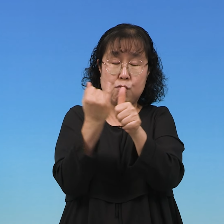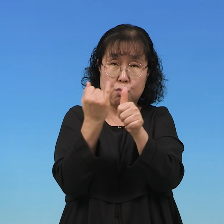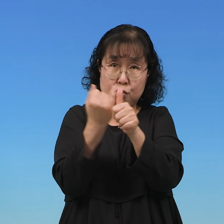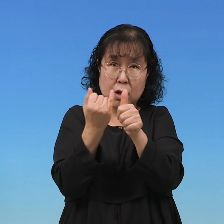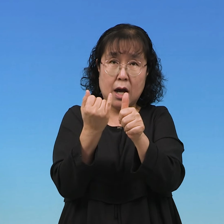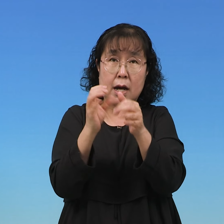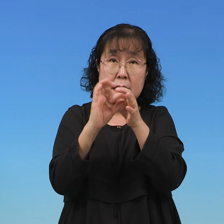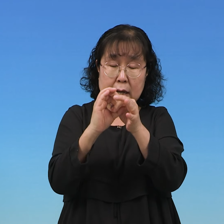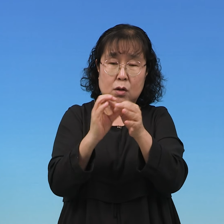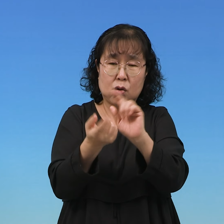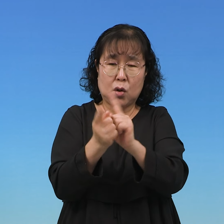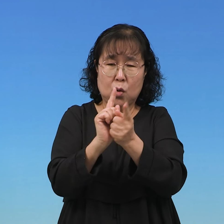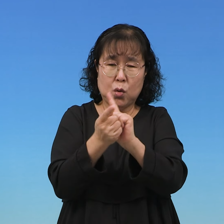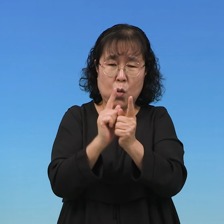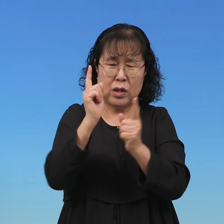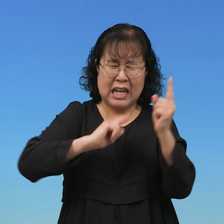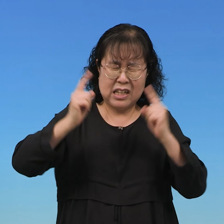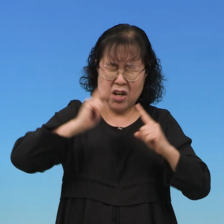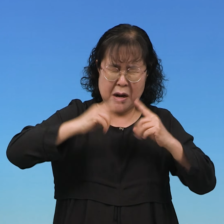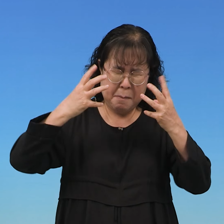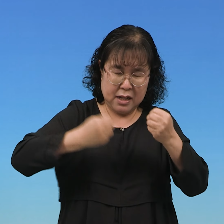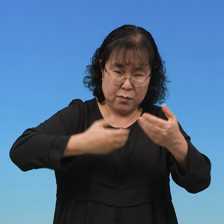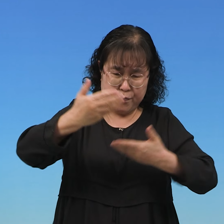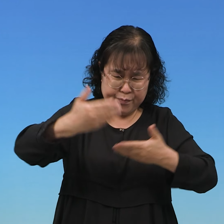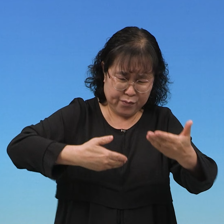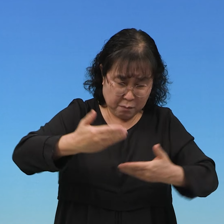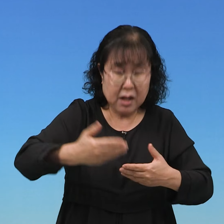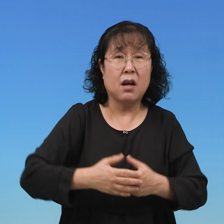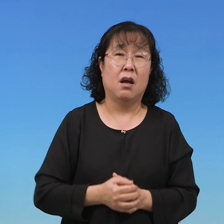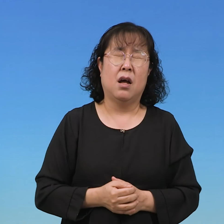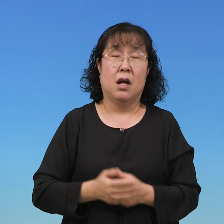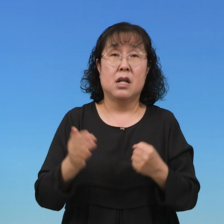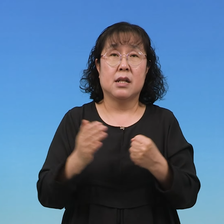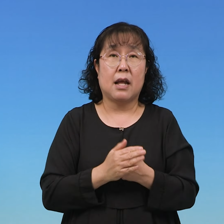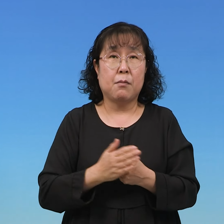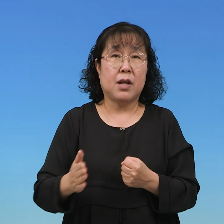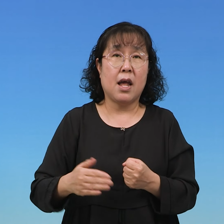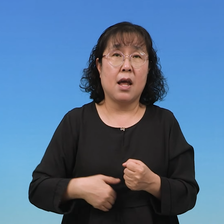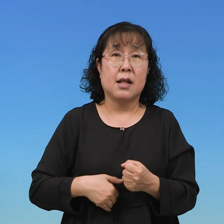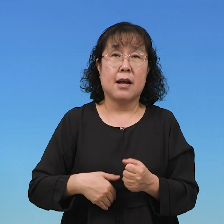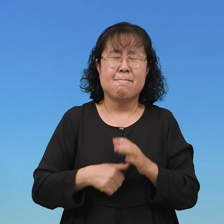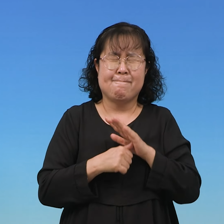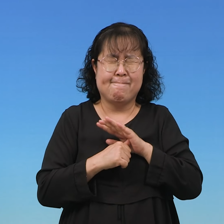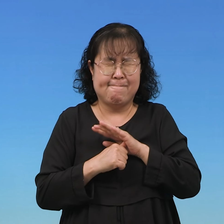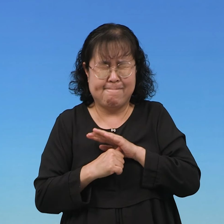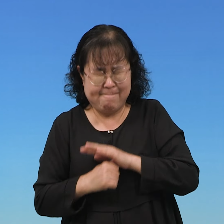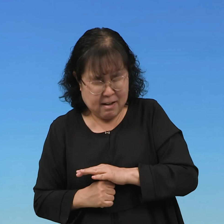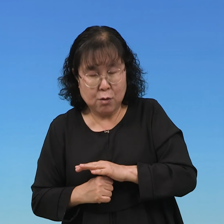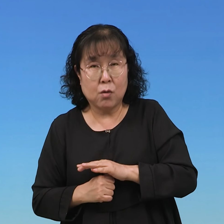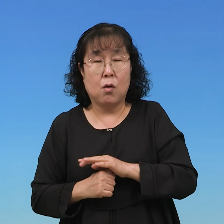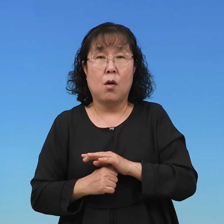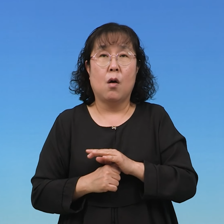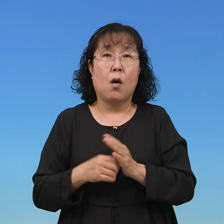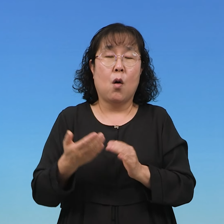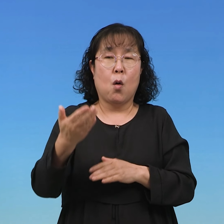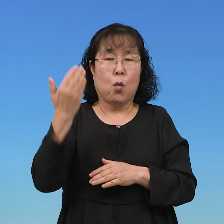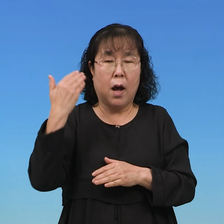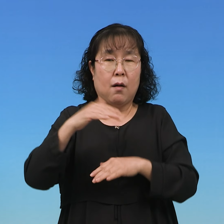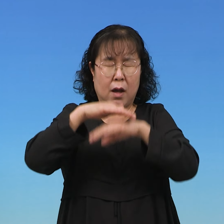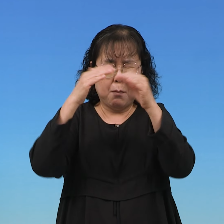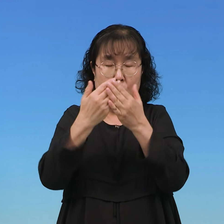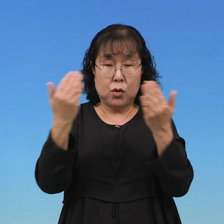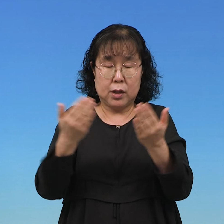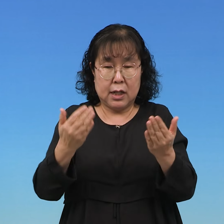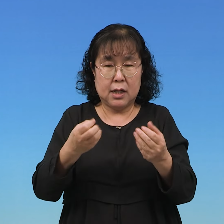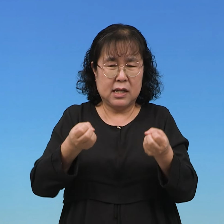가장 상처를 많이 주는 대상도 부부예요. 이를 악물고 과거의 모든 것들을 다 흘려보내는 거예요. 그리고 또